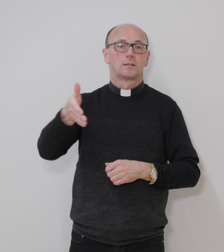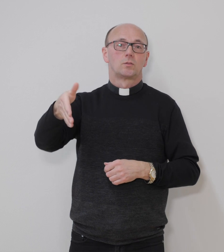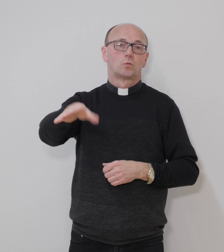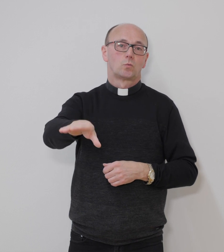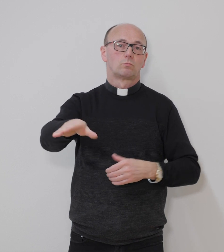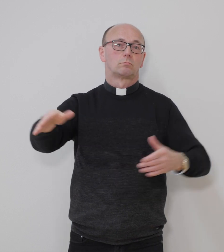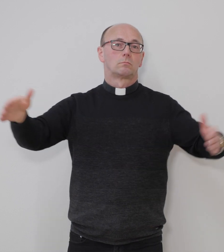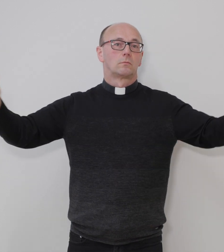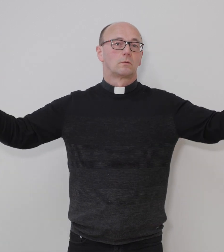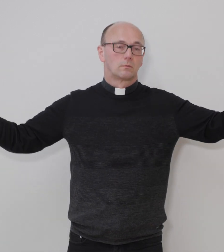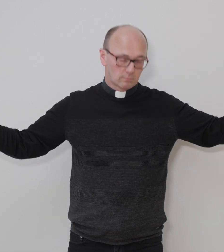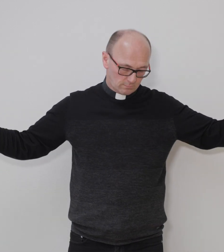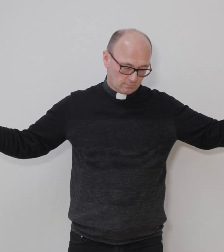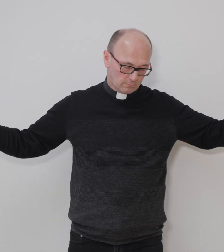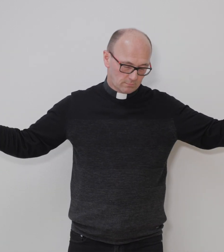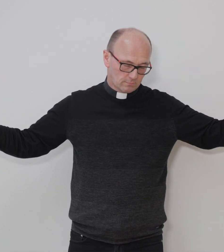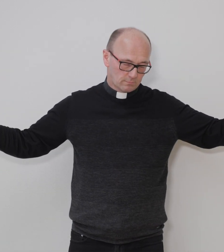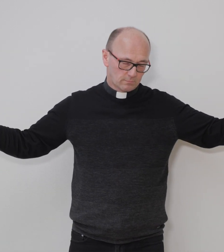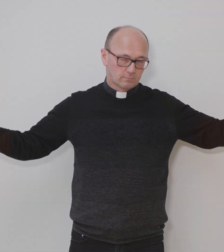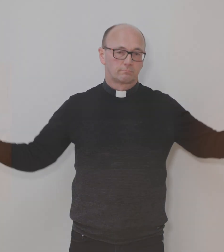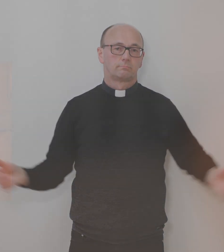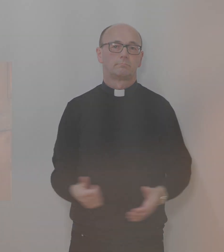durch deinen